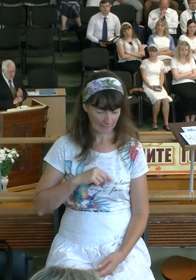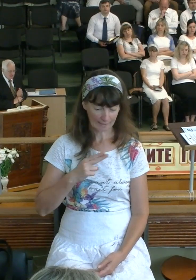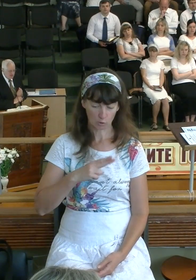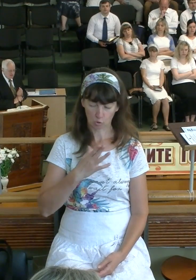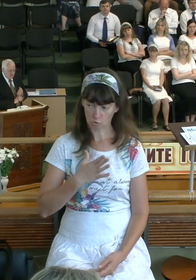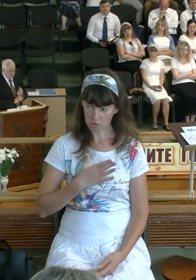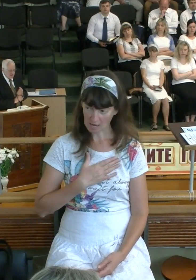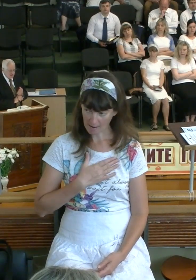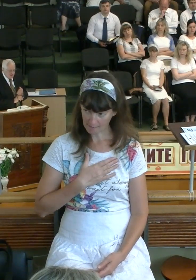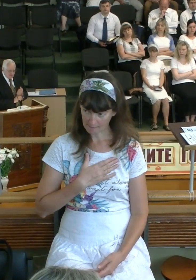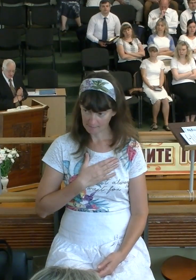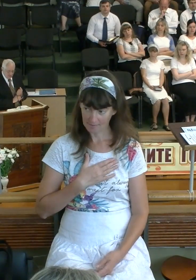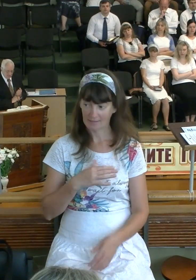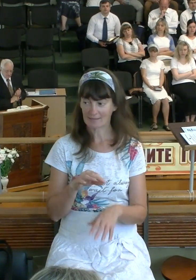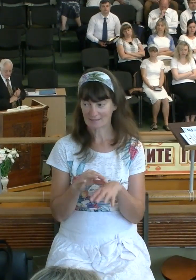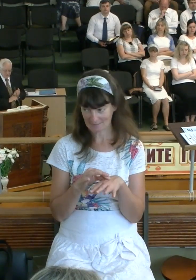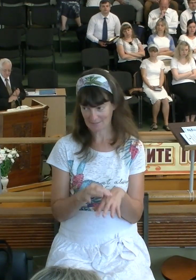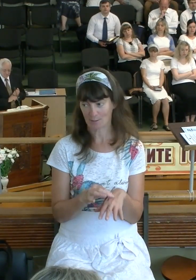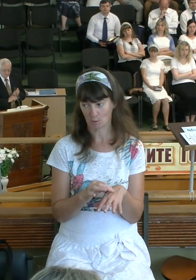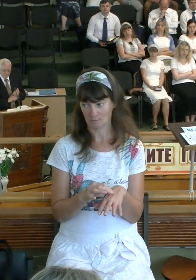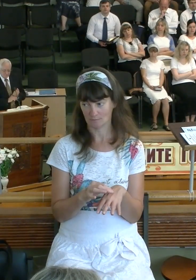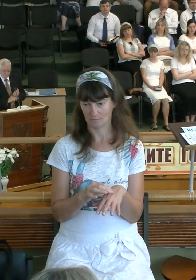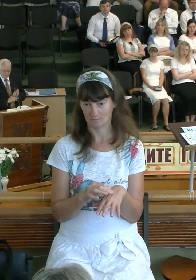душа и тело.